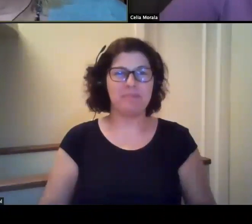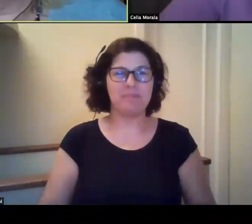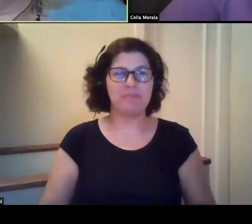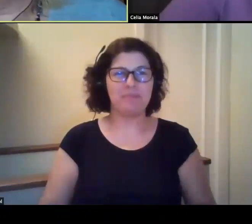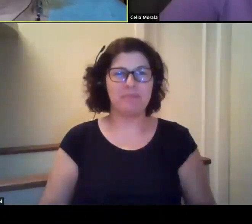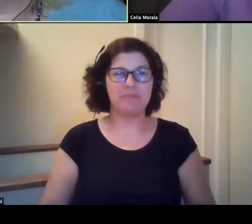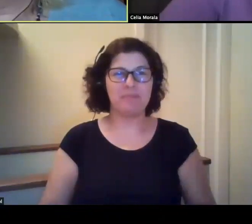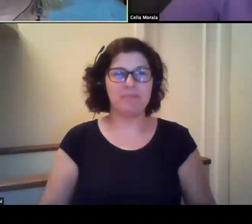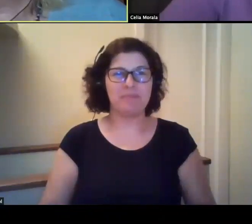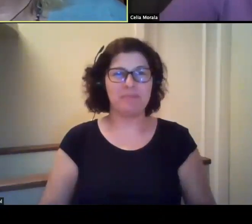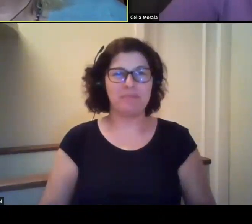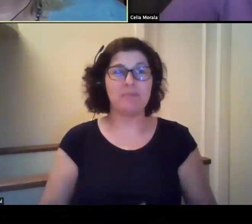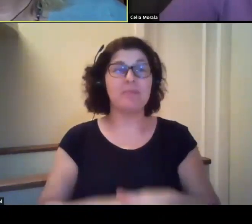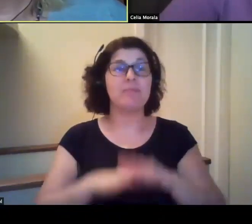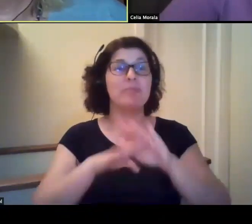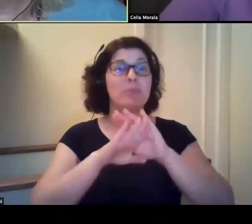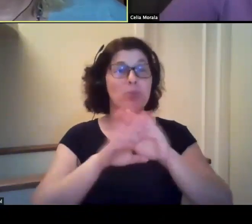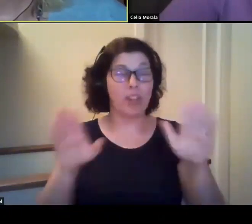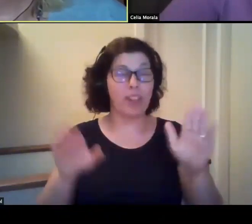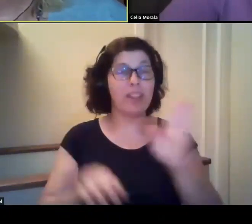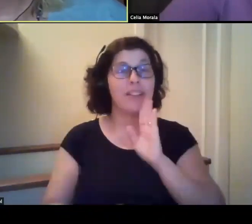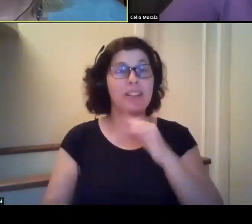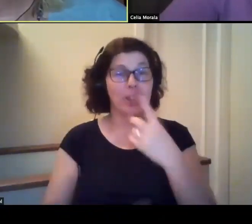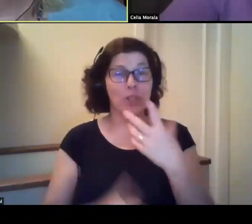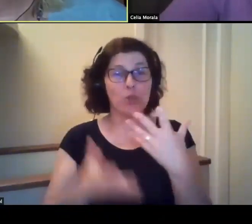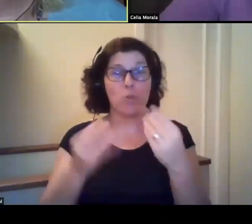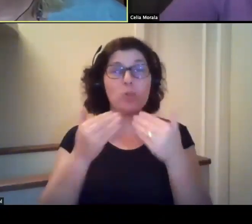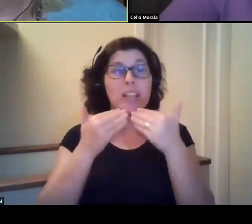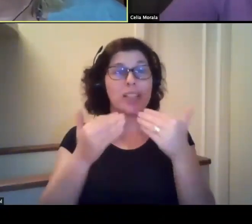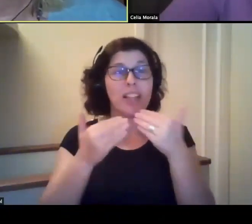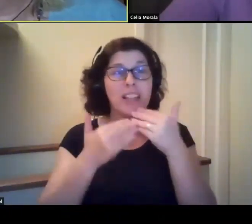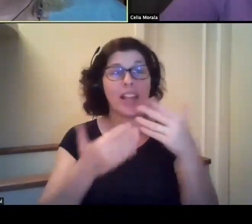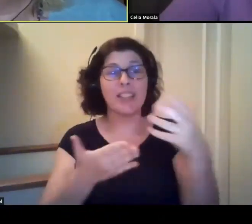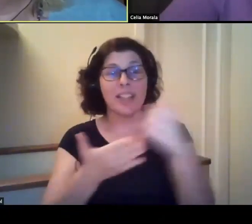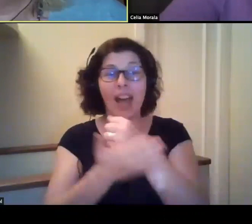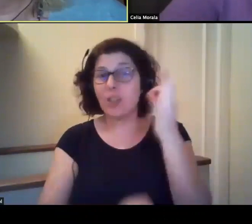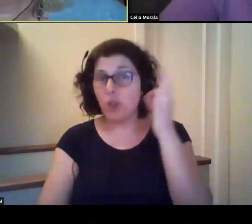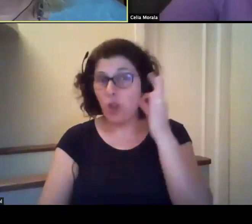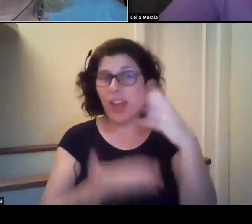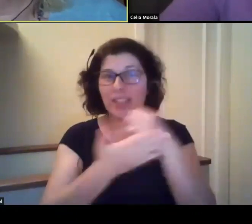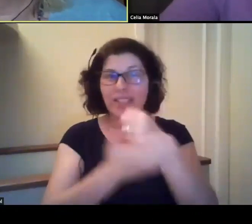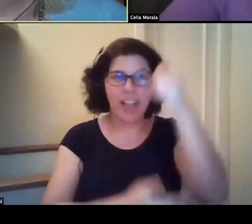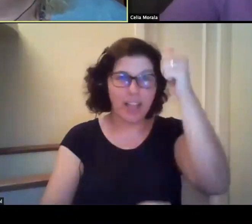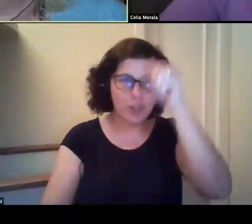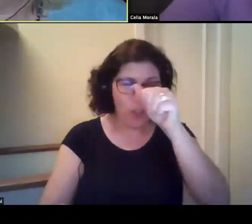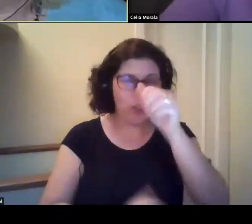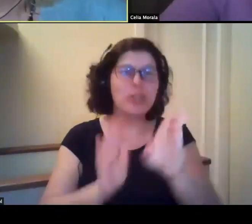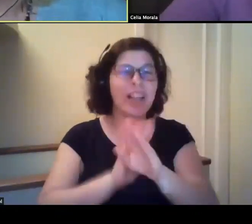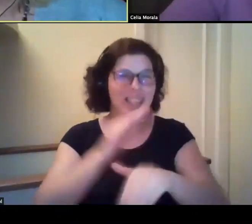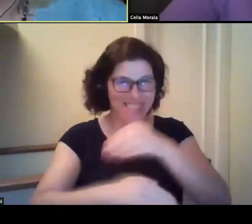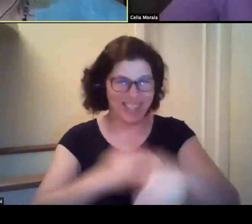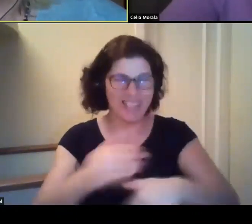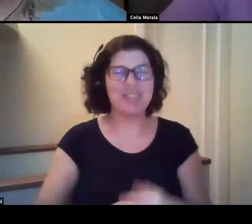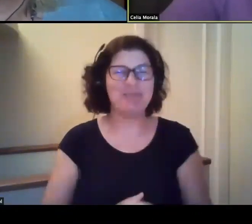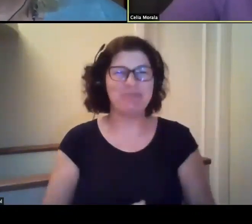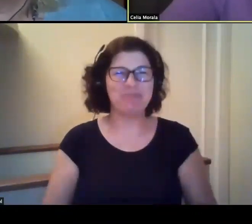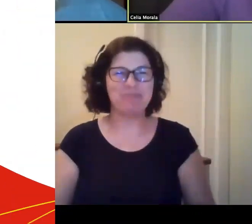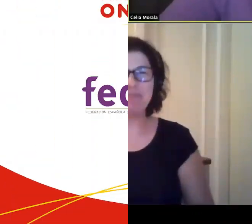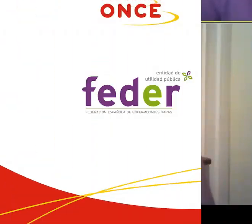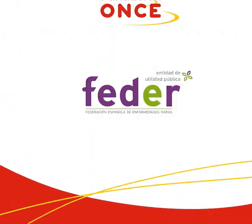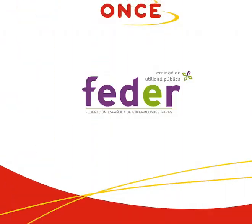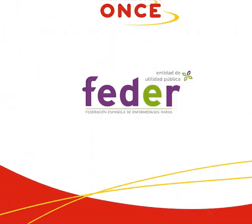Pues nada, lo dicho. Muchísimas gracias a todas, a todos y a seguir avanzando. Gracias a